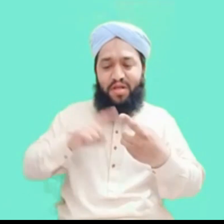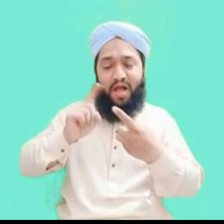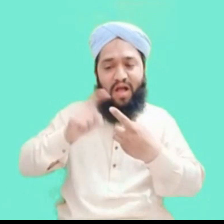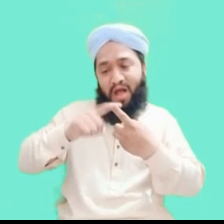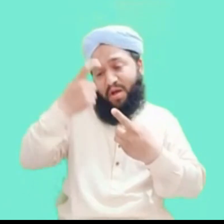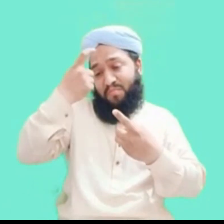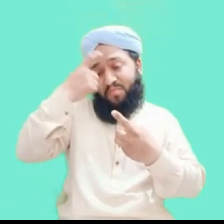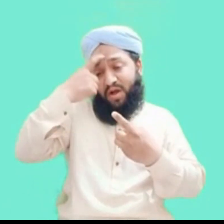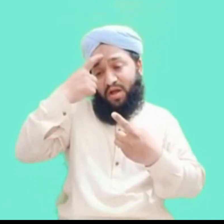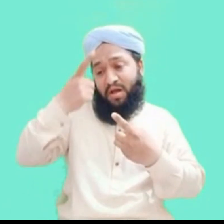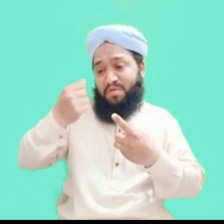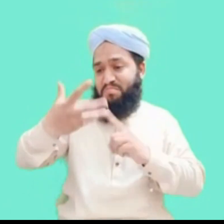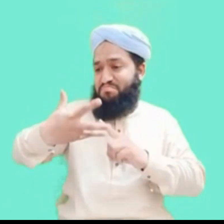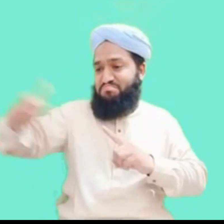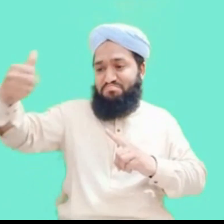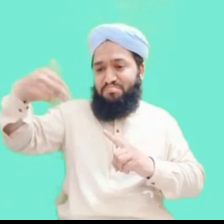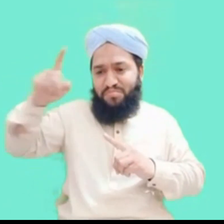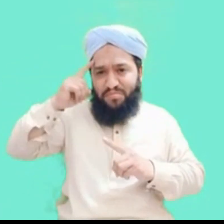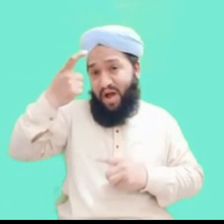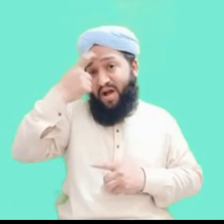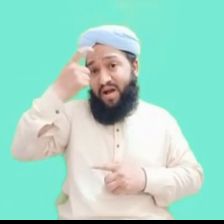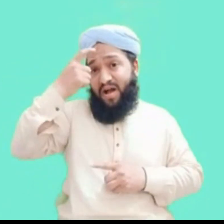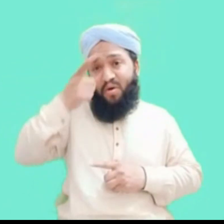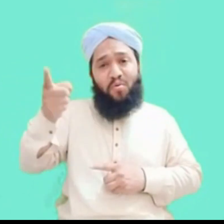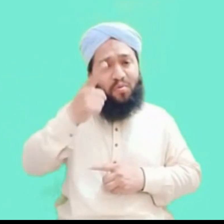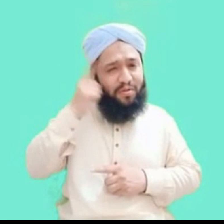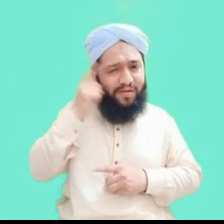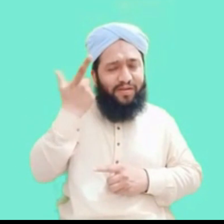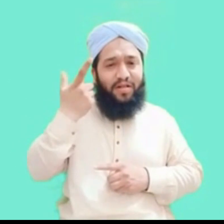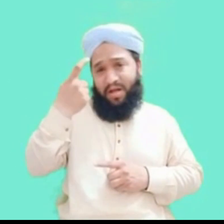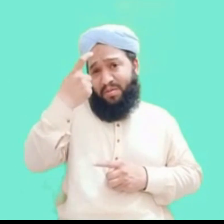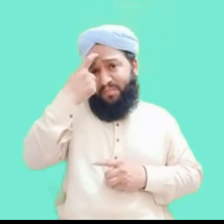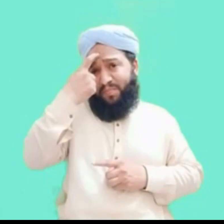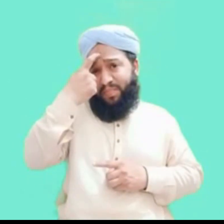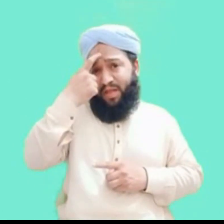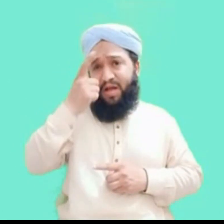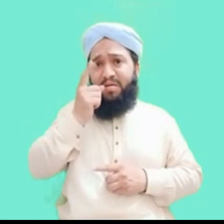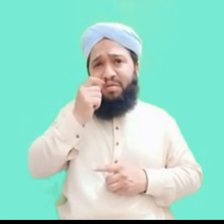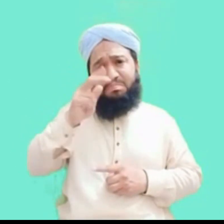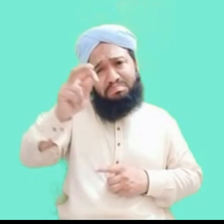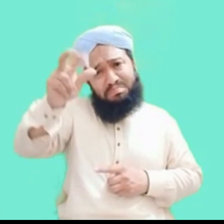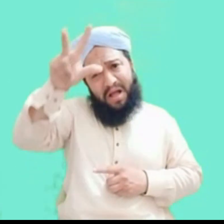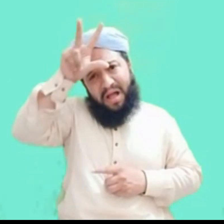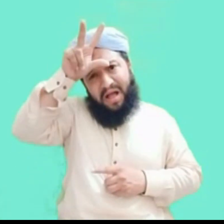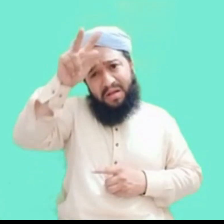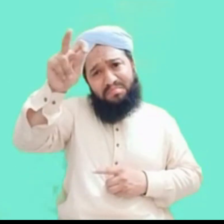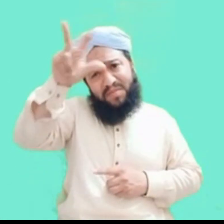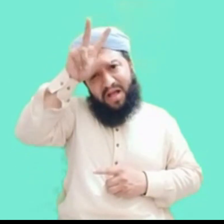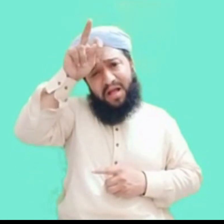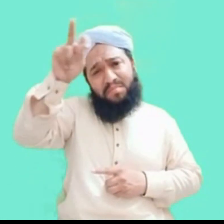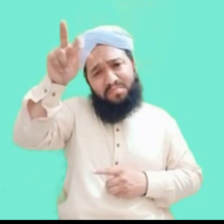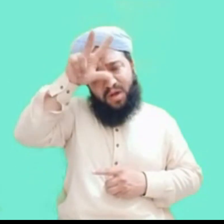کسی کا انتظار نہیں کرتی۔ دیکھیں نا آج تقدیر کا ناظرین چکر چلا ہے نا، کروڑ پتی اربوں پتی ان کا مال کس